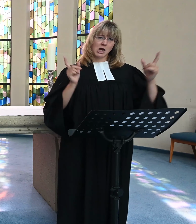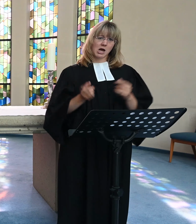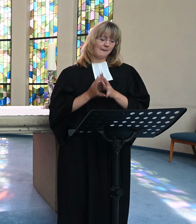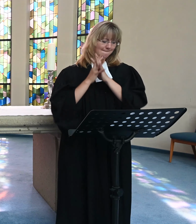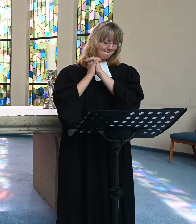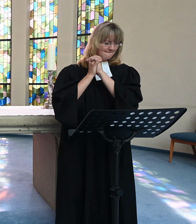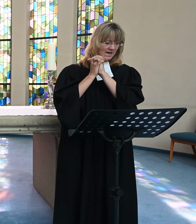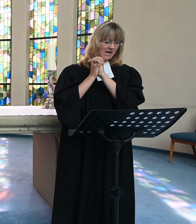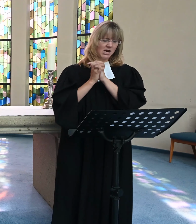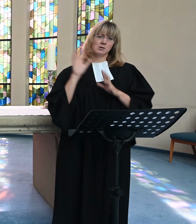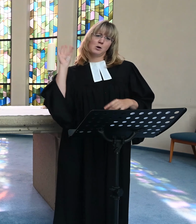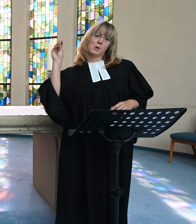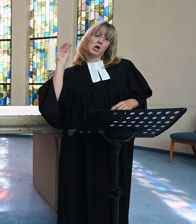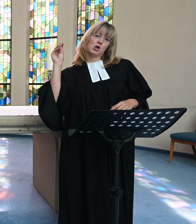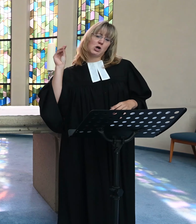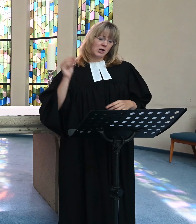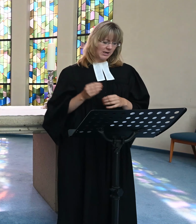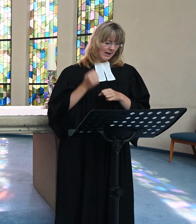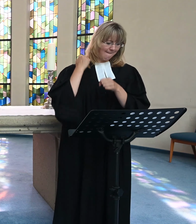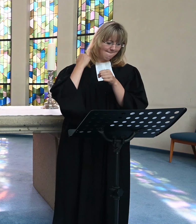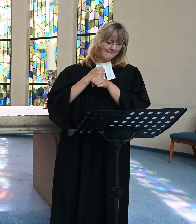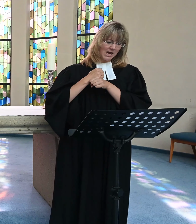Gott und mit mir zu tun hat.